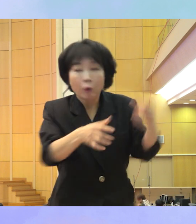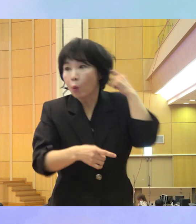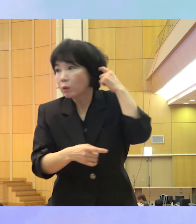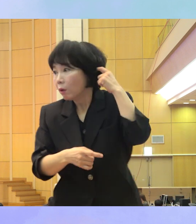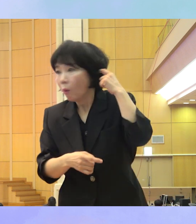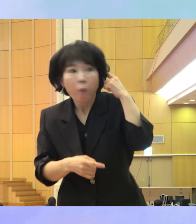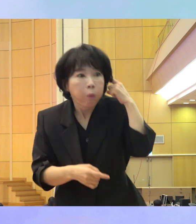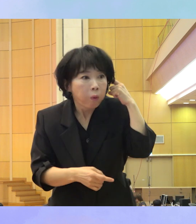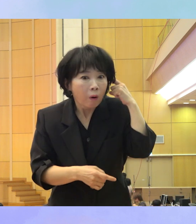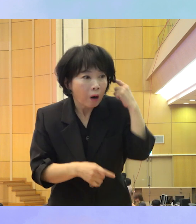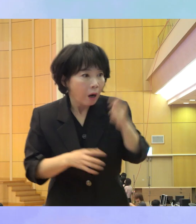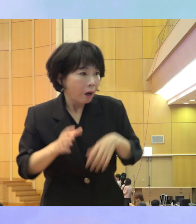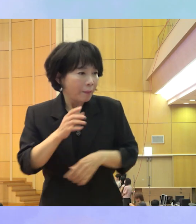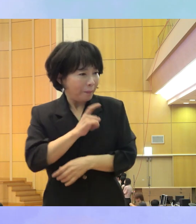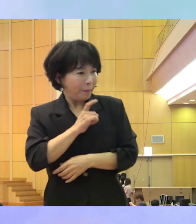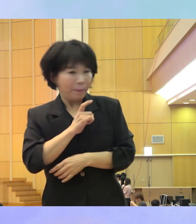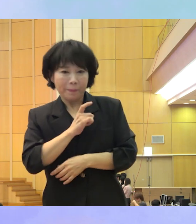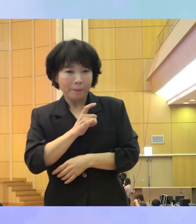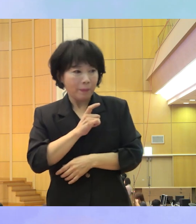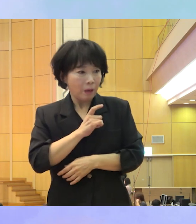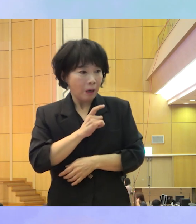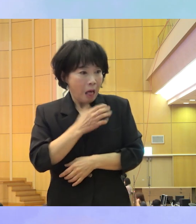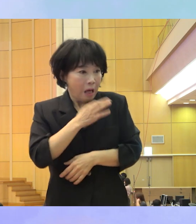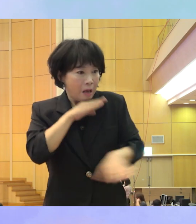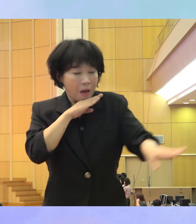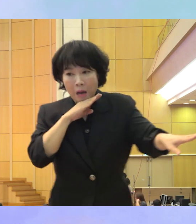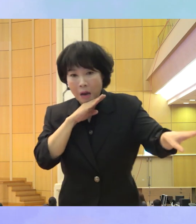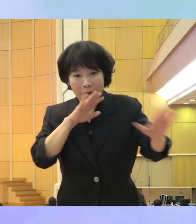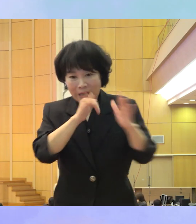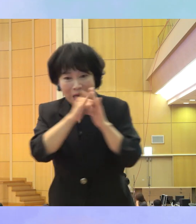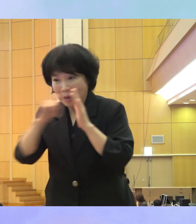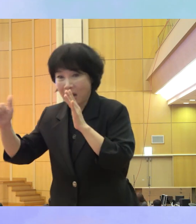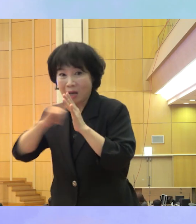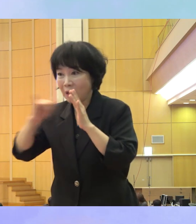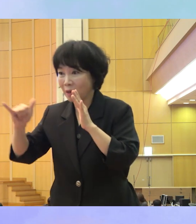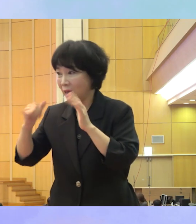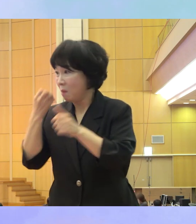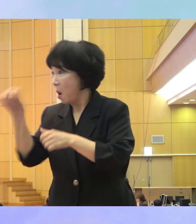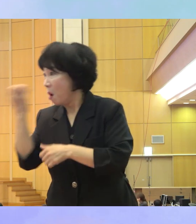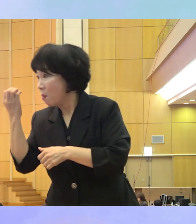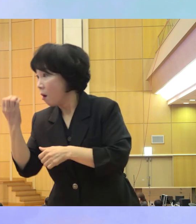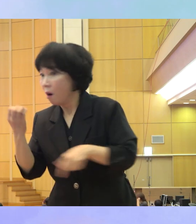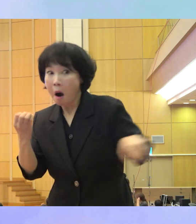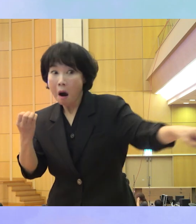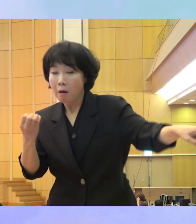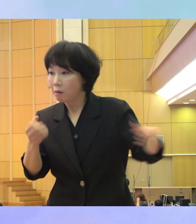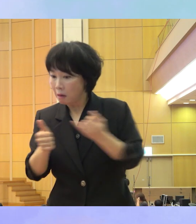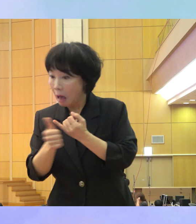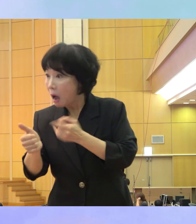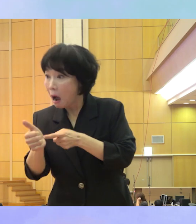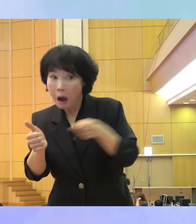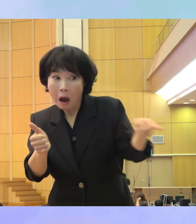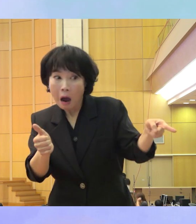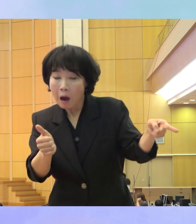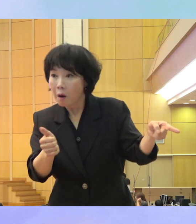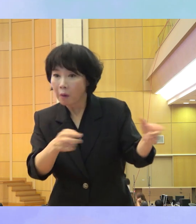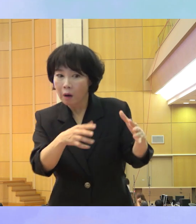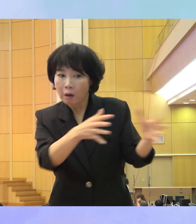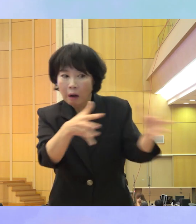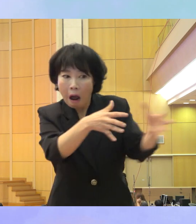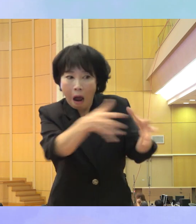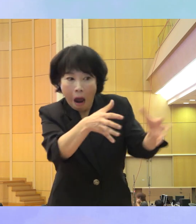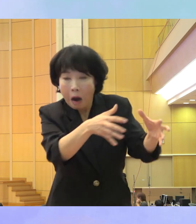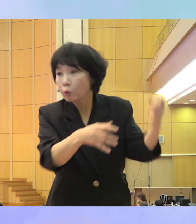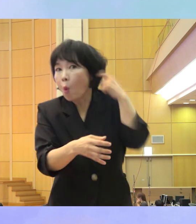그래서 그분이 와서 이 가족들한테 얘기했어요. 관이 막 움직이고요, 막 이상한 소리 나고요,